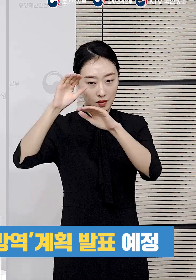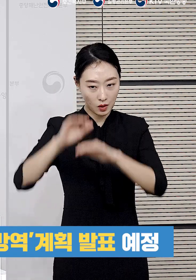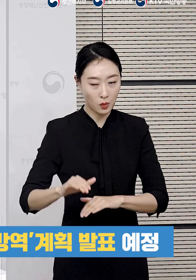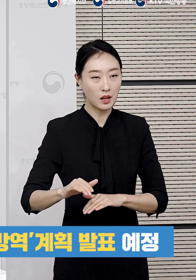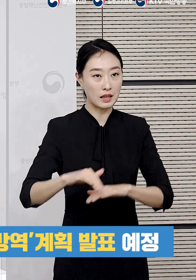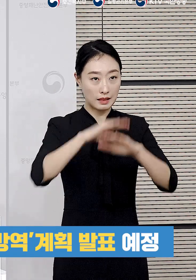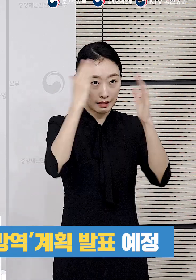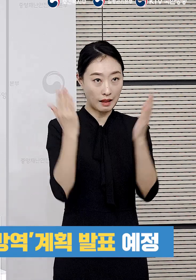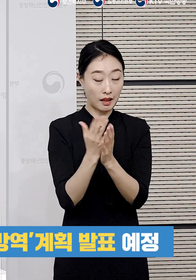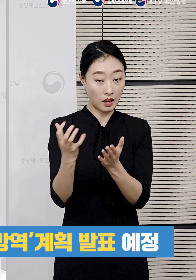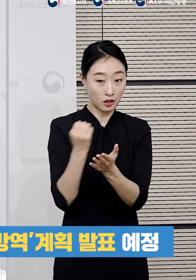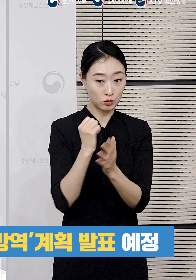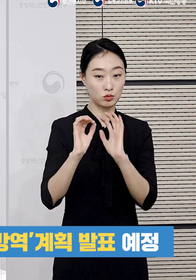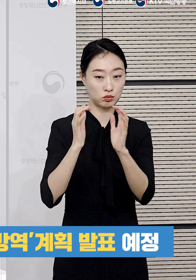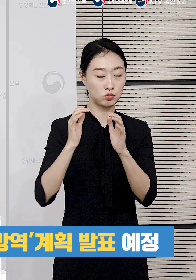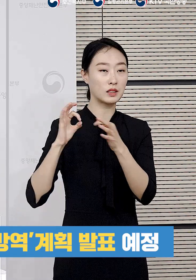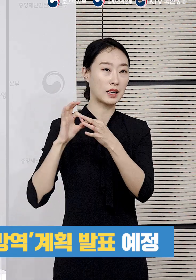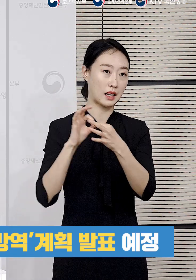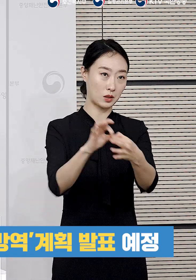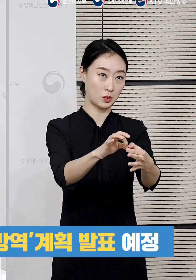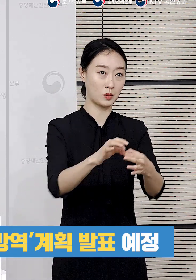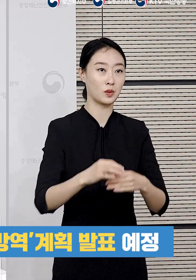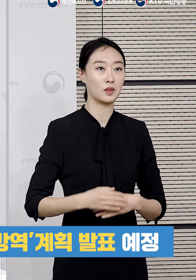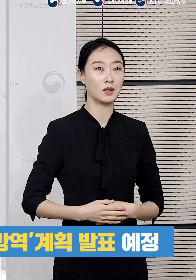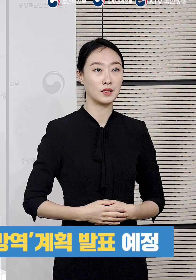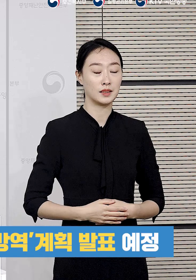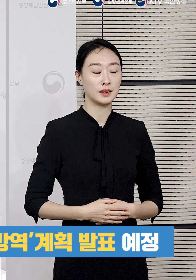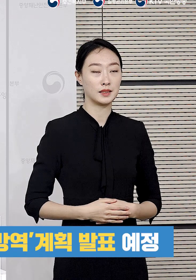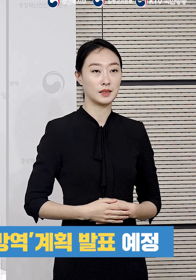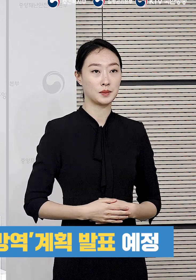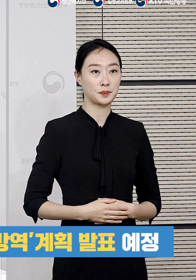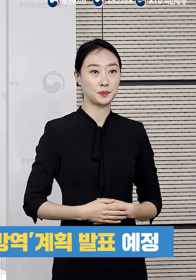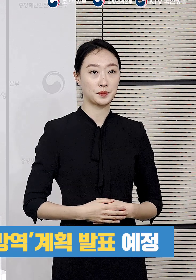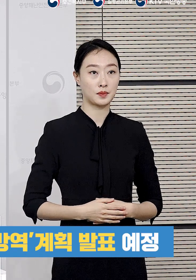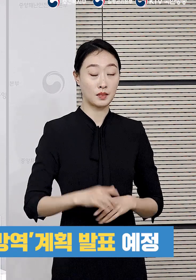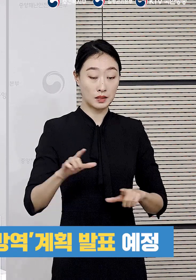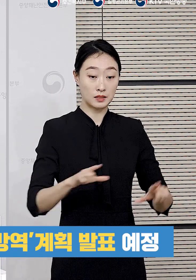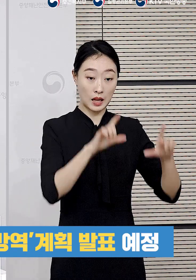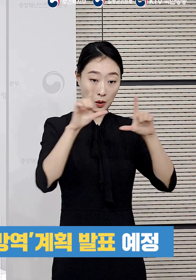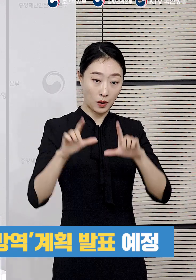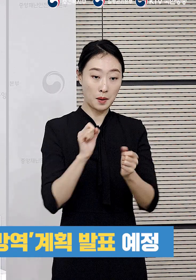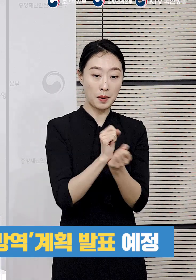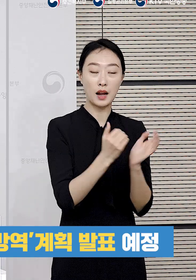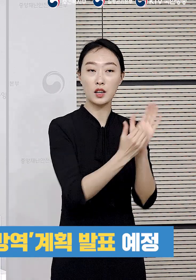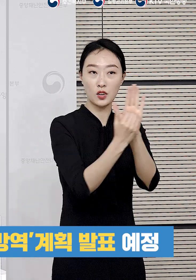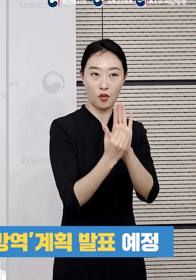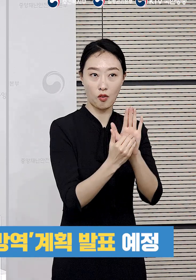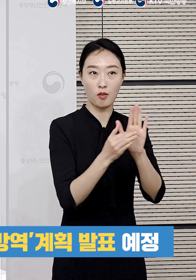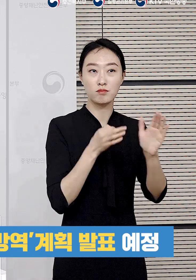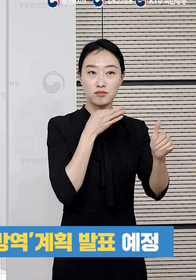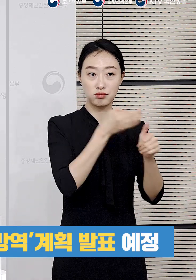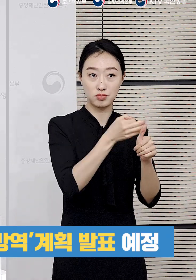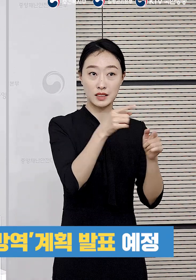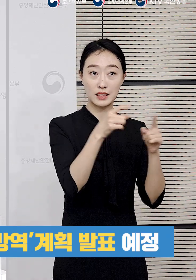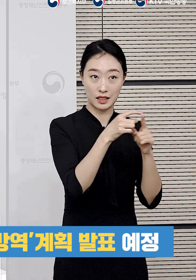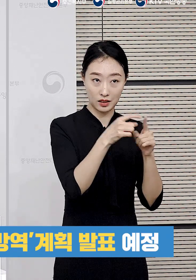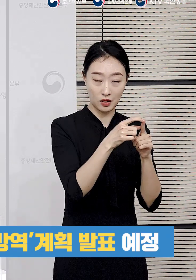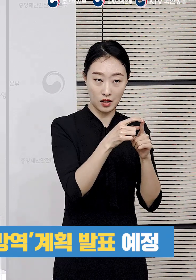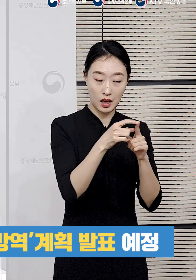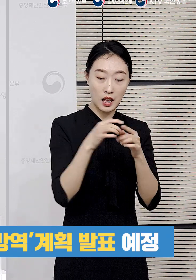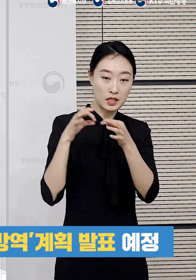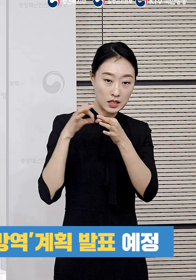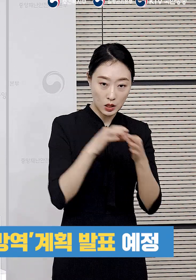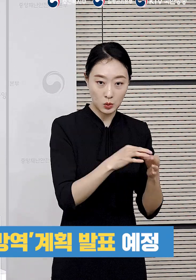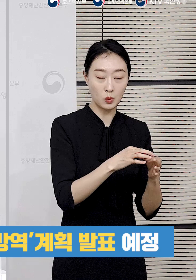이러한 내용들이 전반적으로 이제 다루어져야 됩니다. 이제 그러한 것들이 이제 저희가 이제 생활 방역이라고 이제 부르는 것이고 지속 가능한 이제